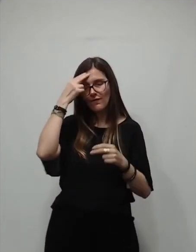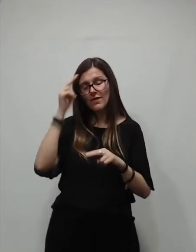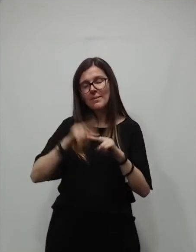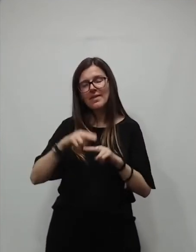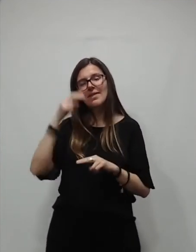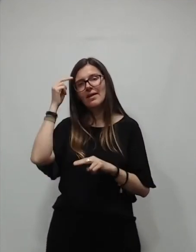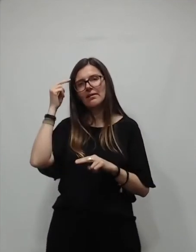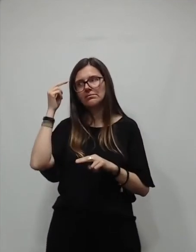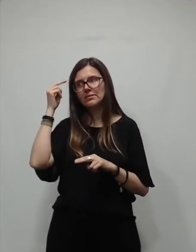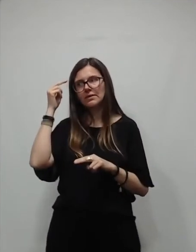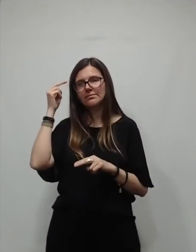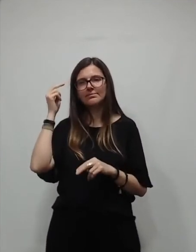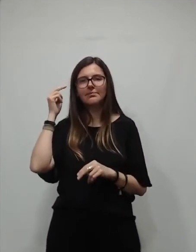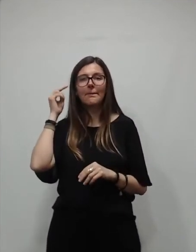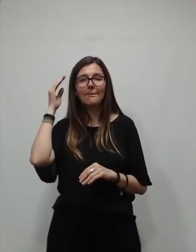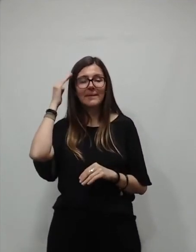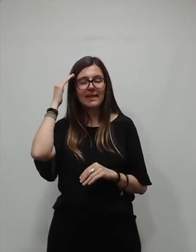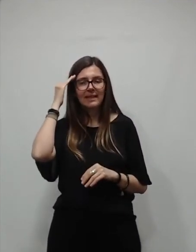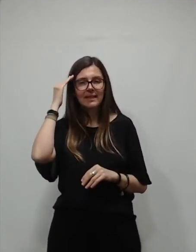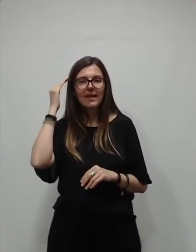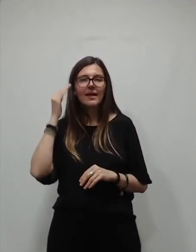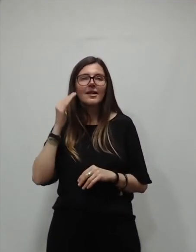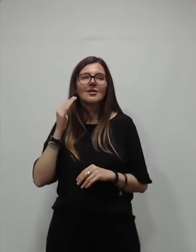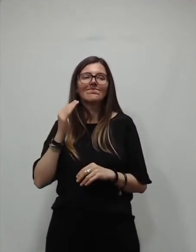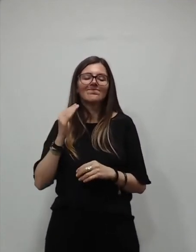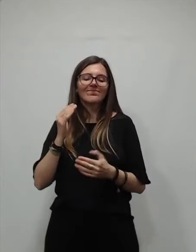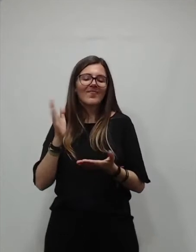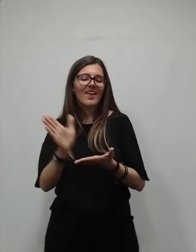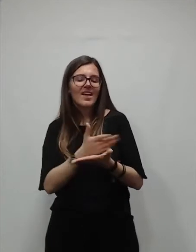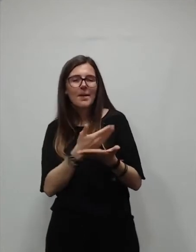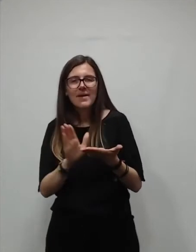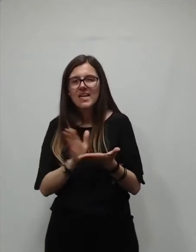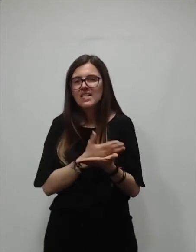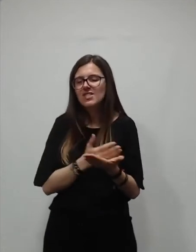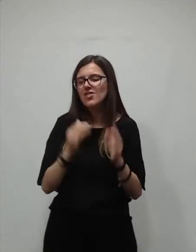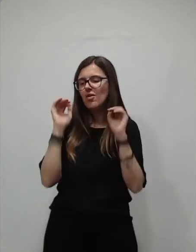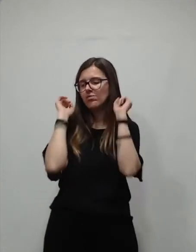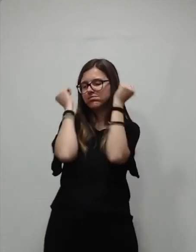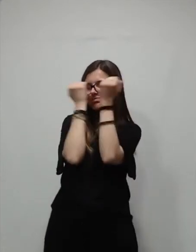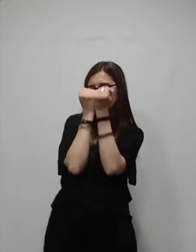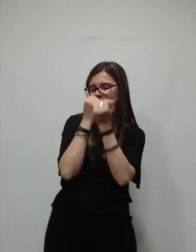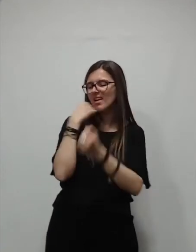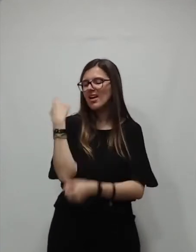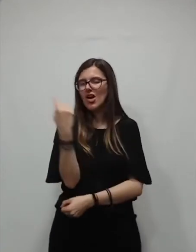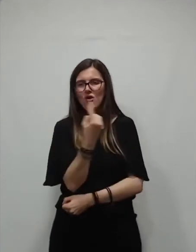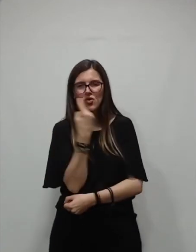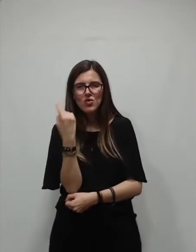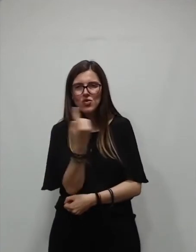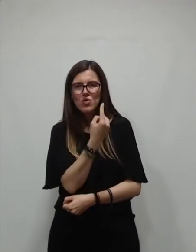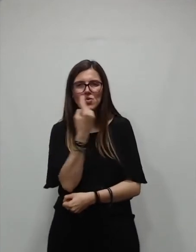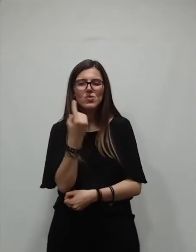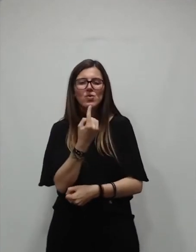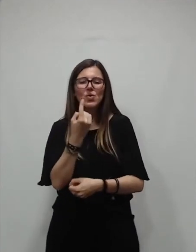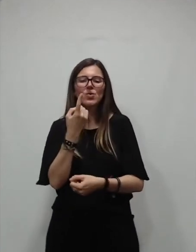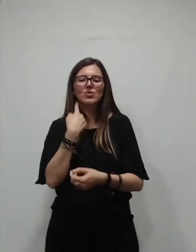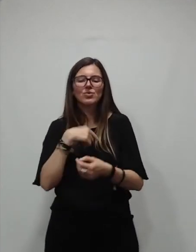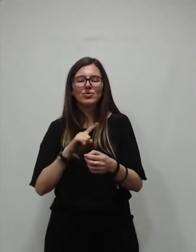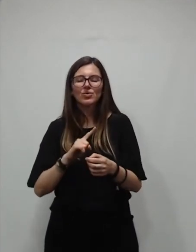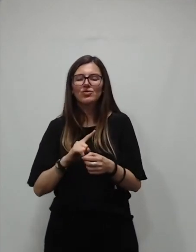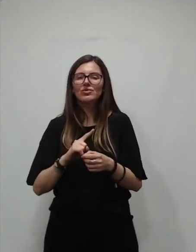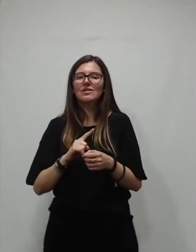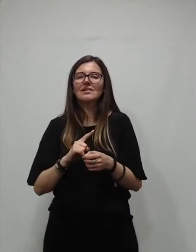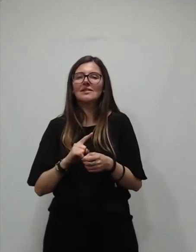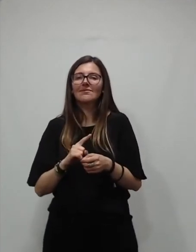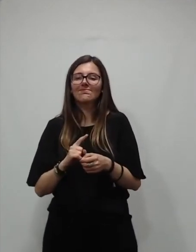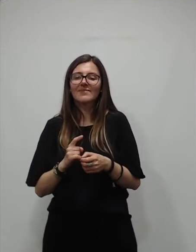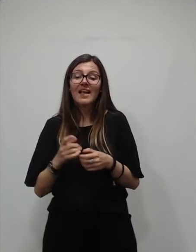La discriminación, el encierro, la soledad y sobre todo el sufrimiento crearon caminos para la